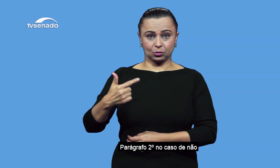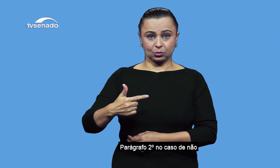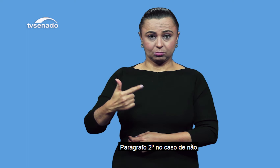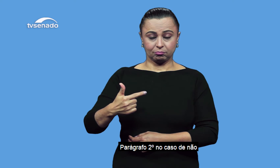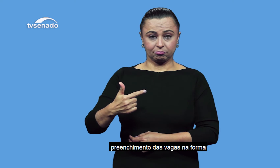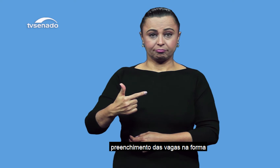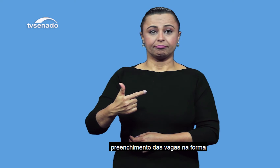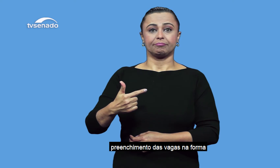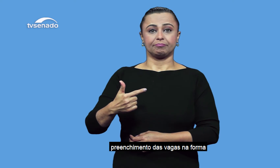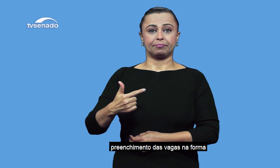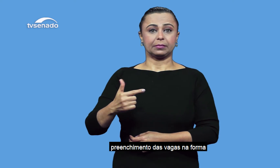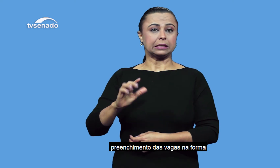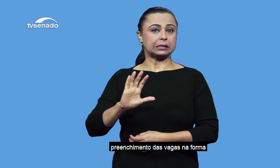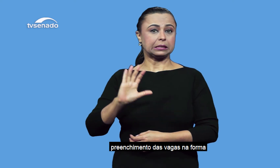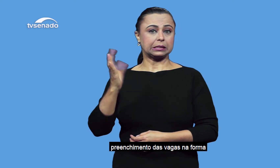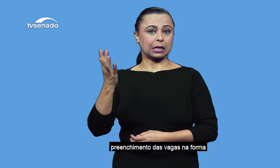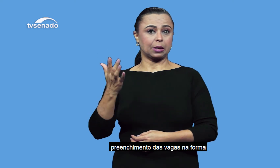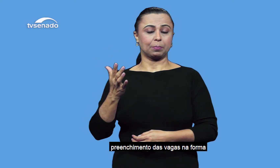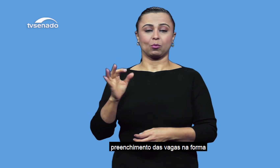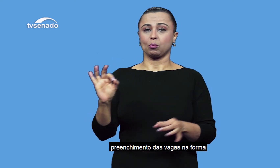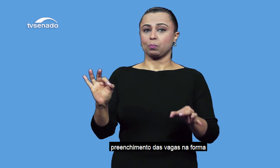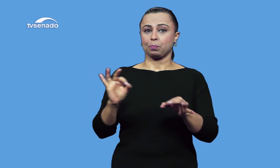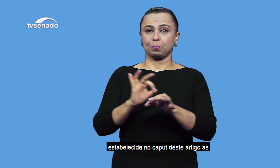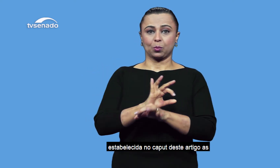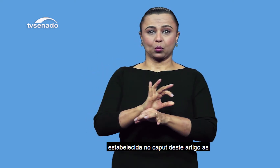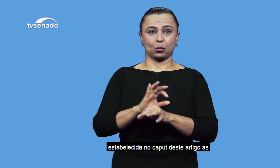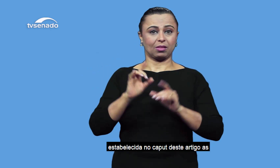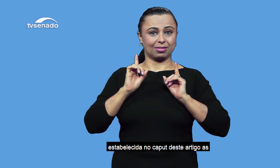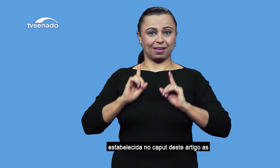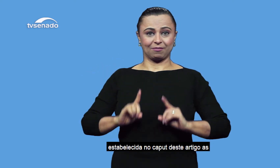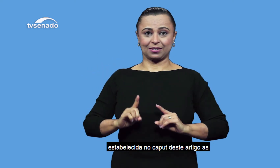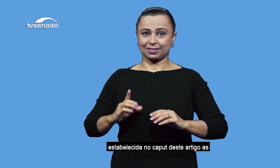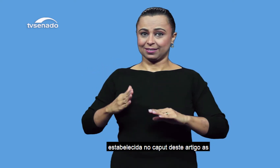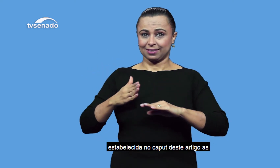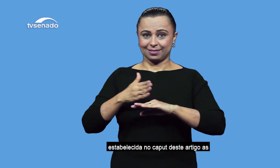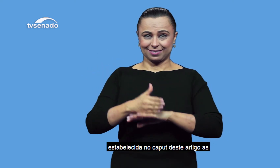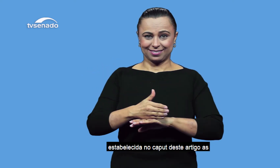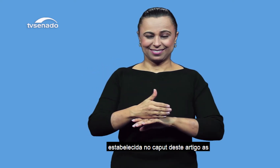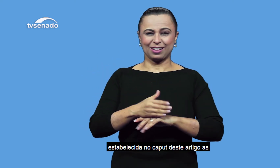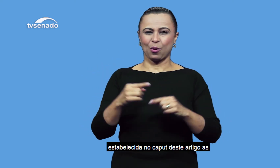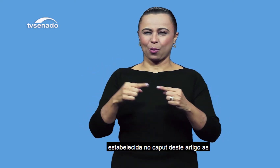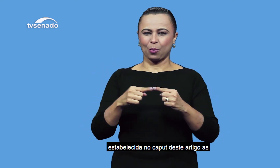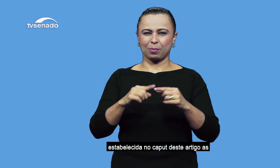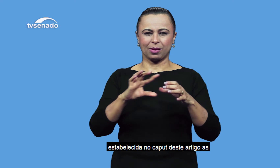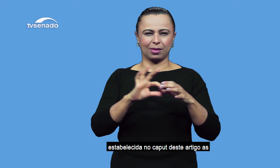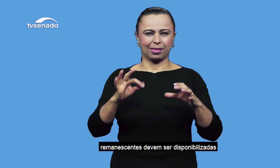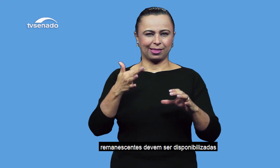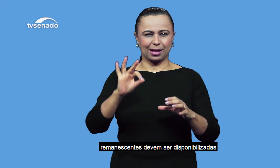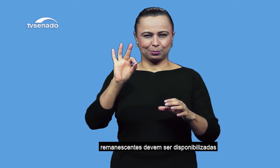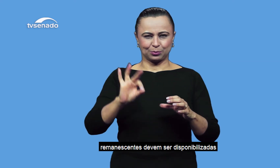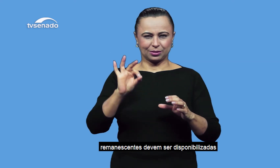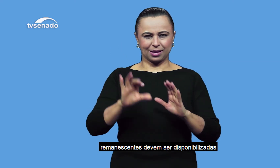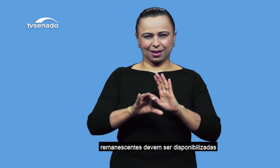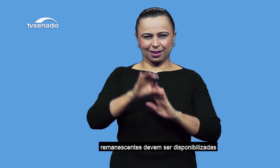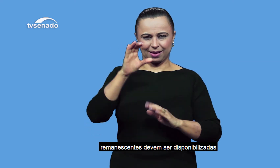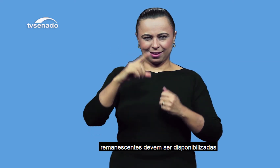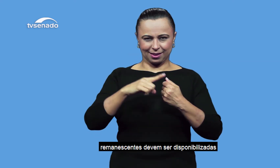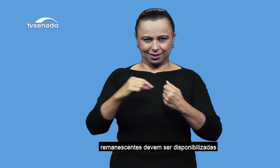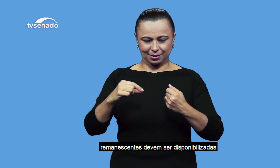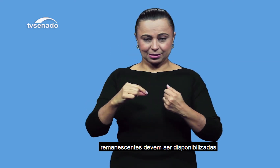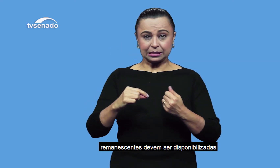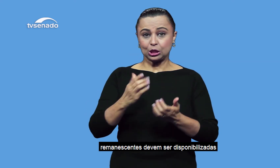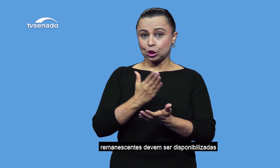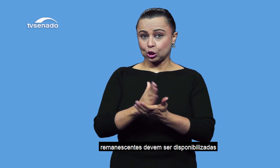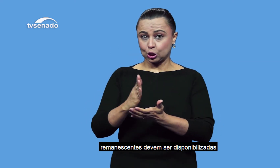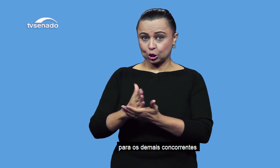caso de não preenchimento das vagas na forma estabelecida no caput deste artigo as remanescentes devem ser